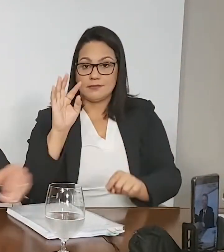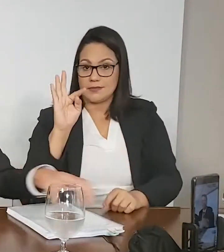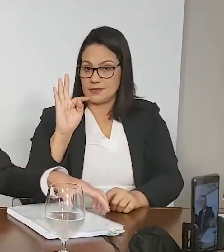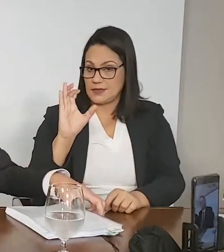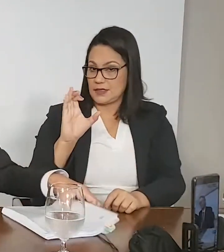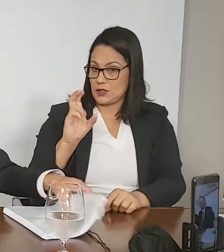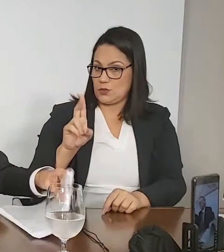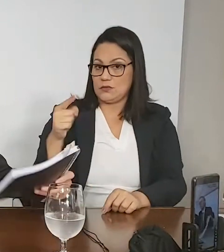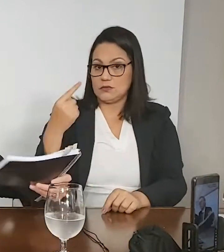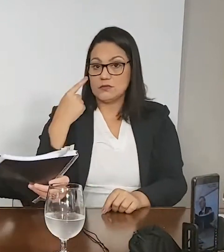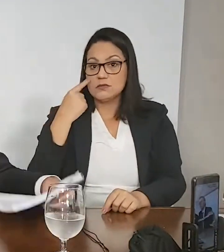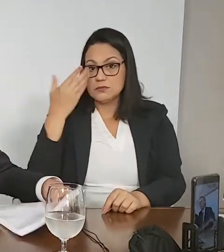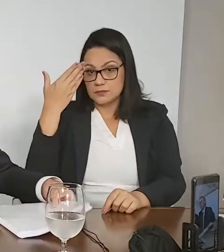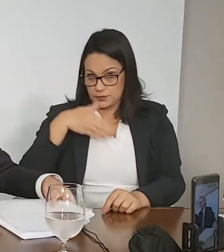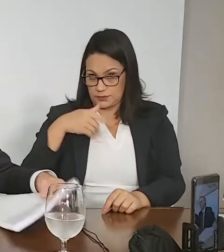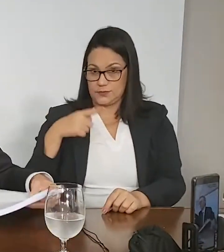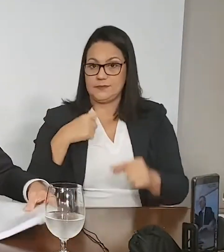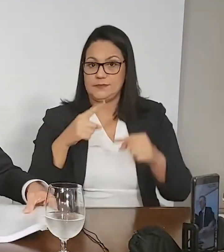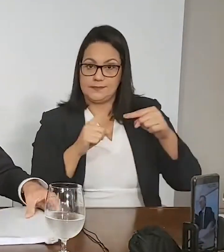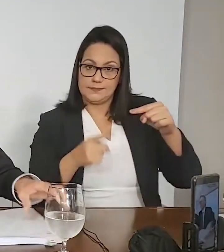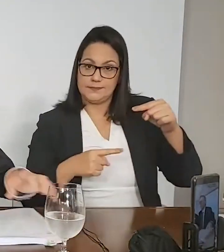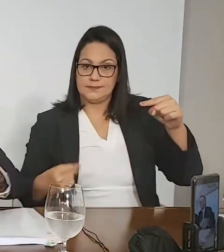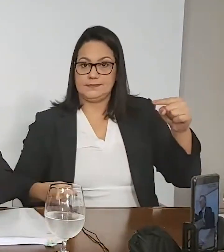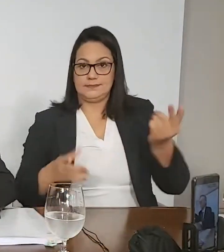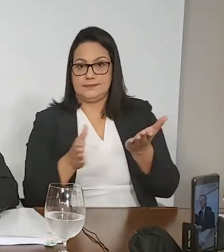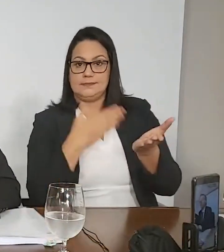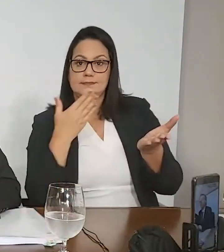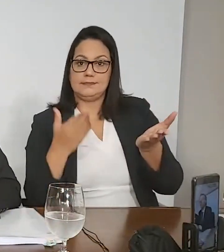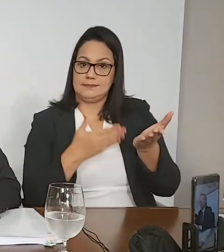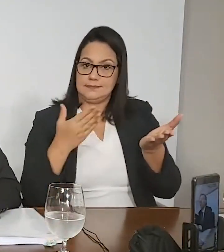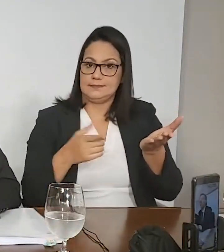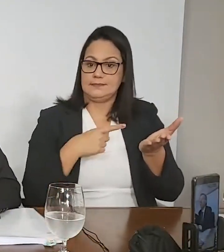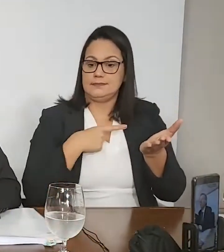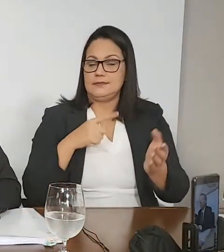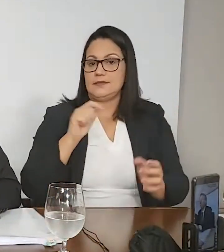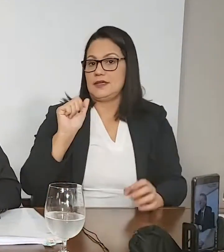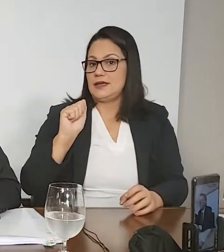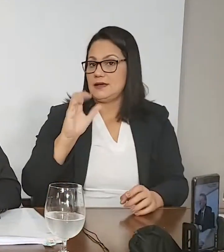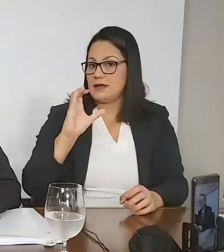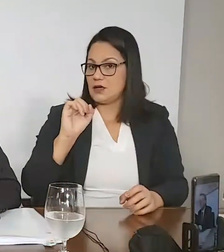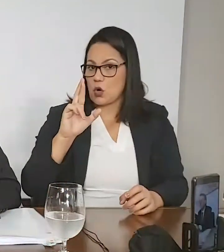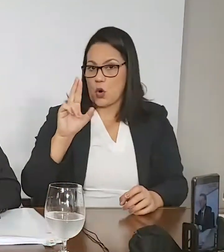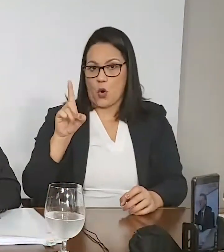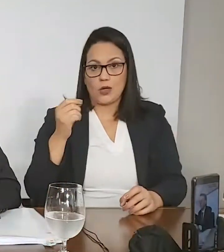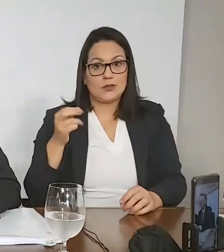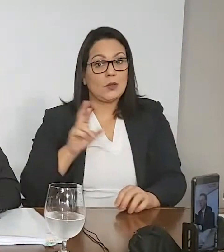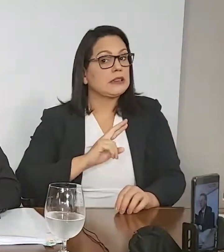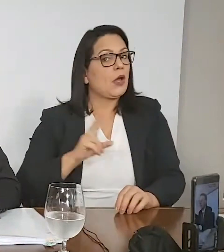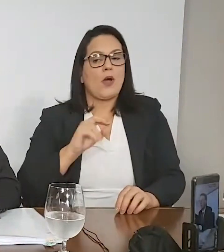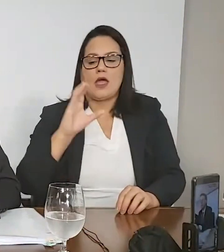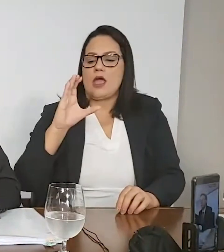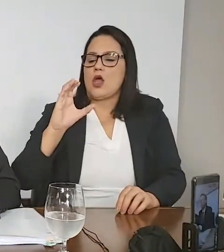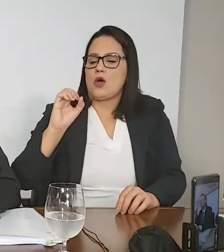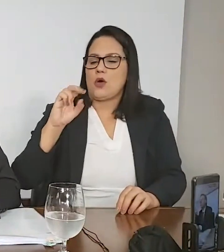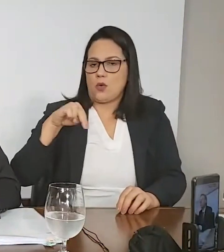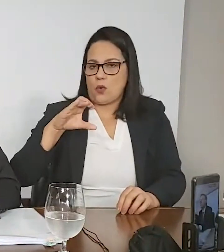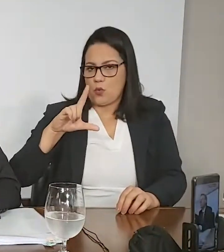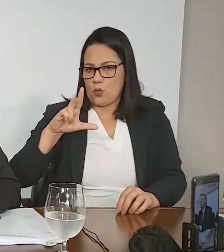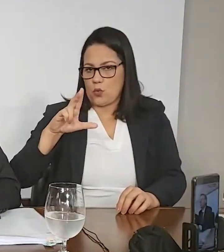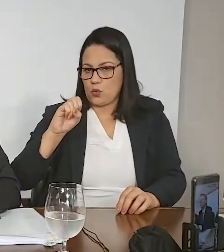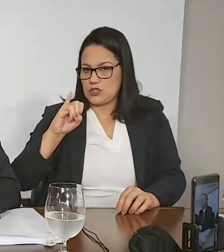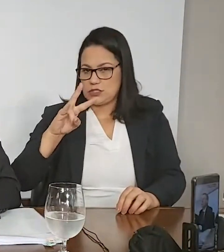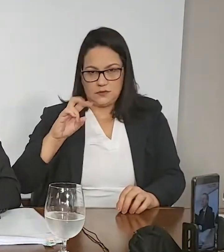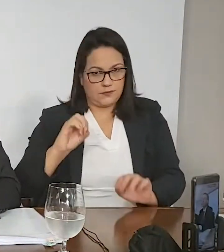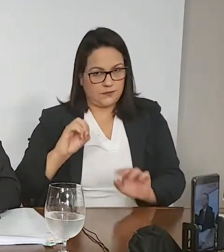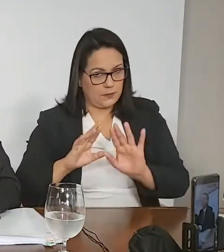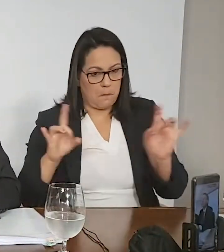TCU, está aqui, né, que é um acordo não conclusivo, deixo bem claro aqui, mas com muitos